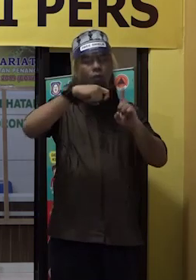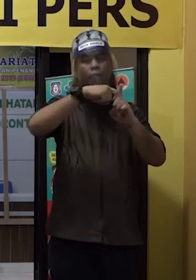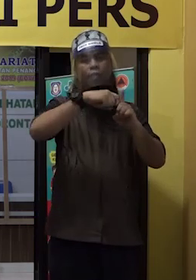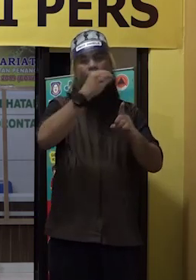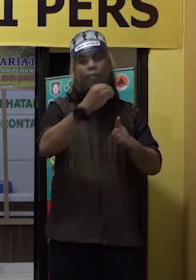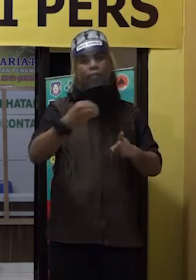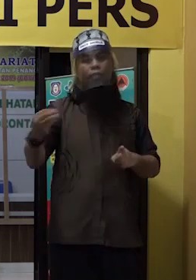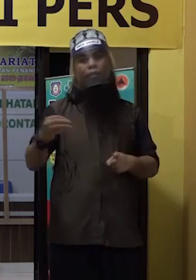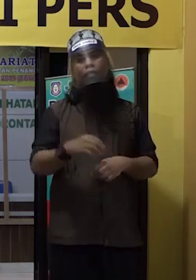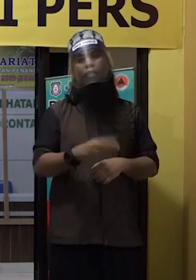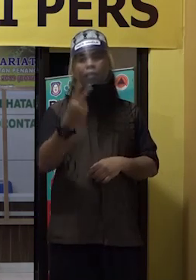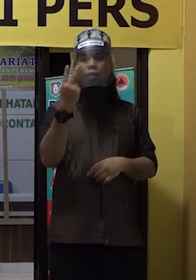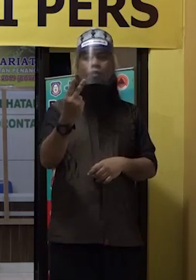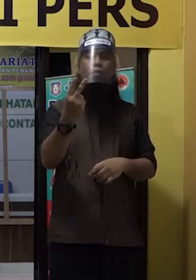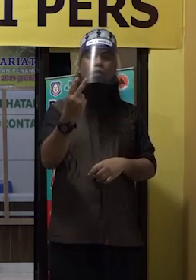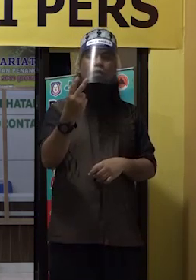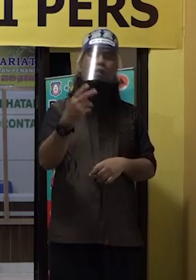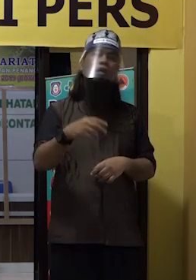dari Kabupaten Bone Bolango.